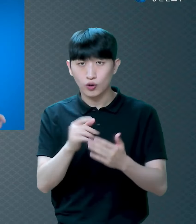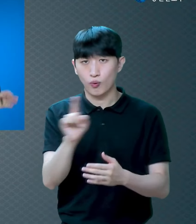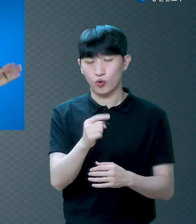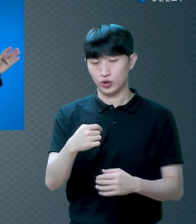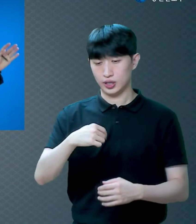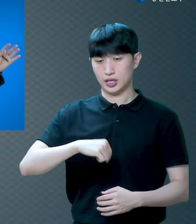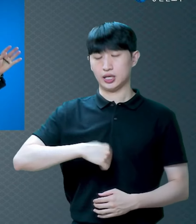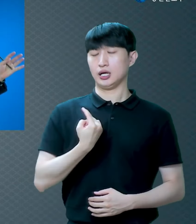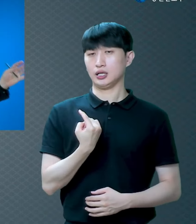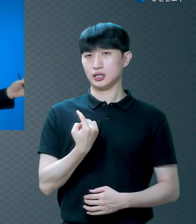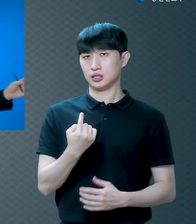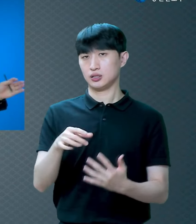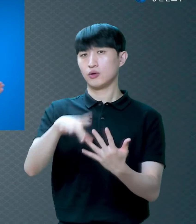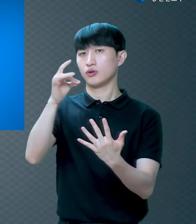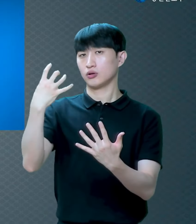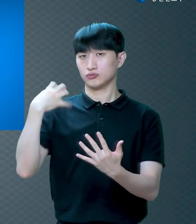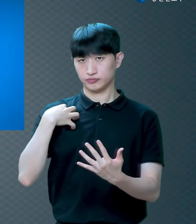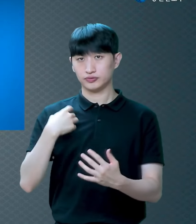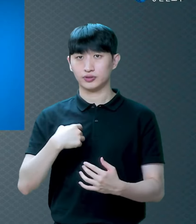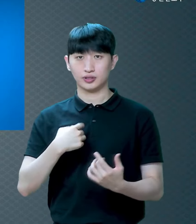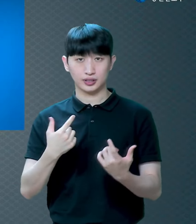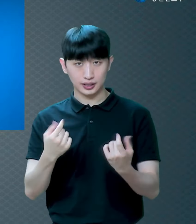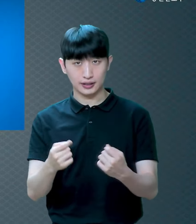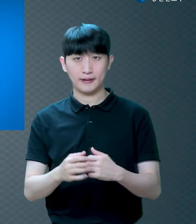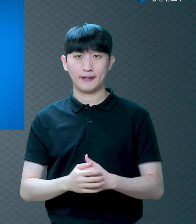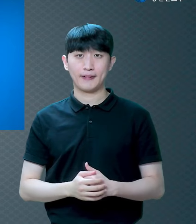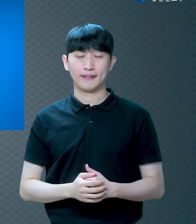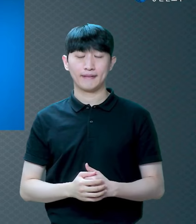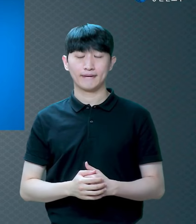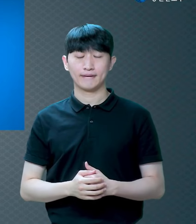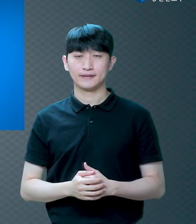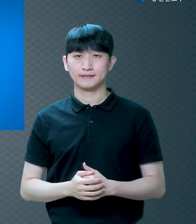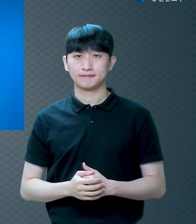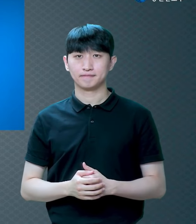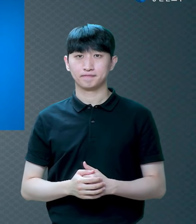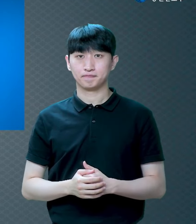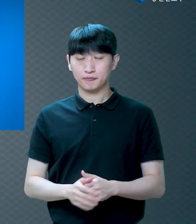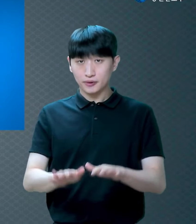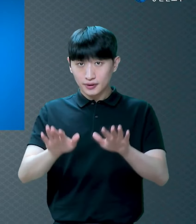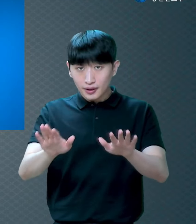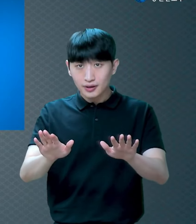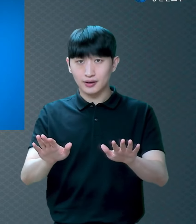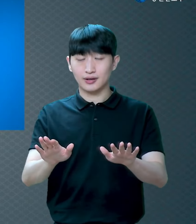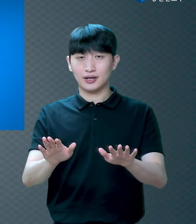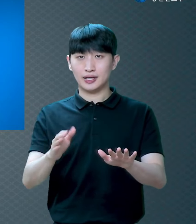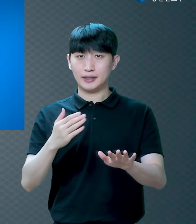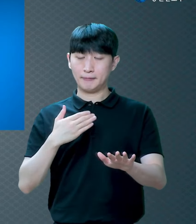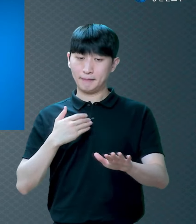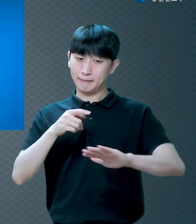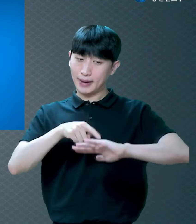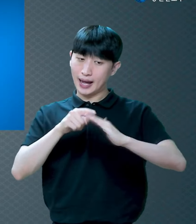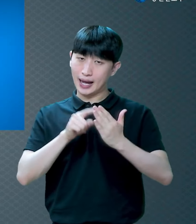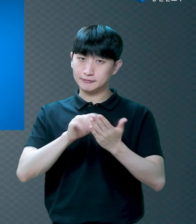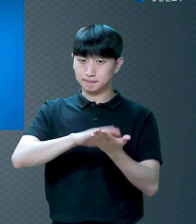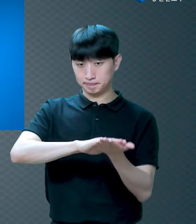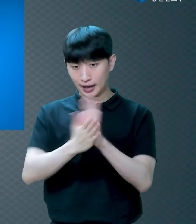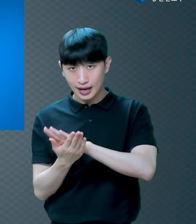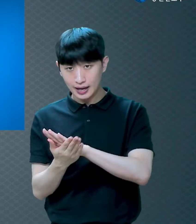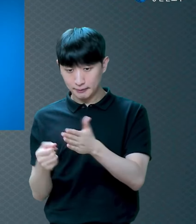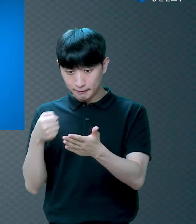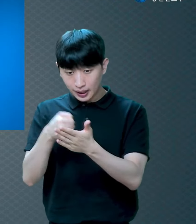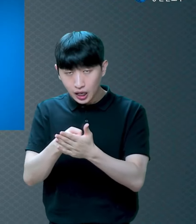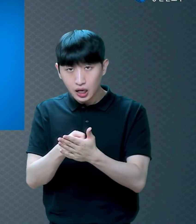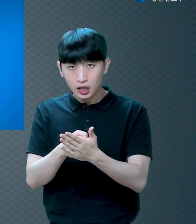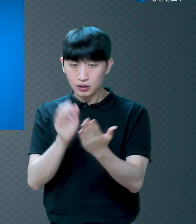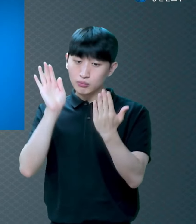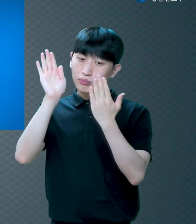어제의 시간이 오늘의 나를 만들었다면 오늘 내가 바뀌면 미래가 바뀔 거 아니냐 그